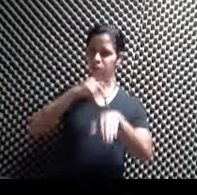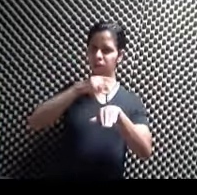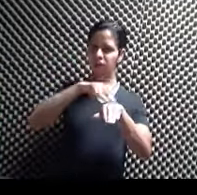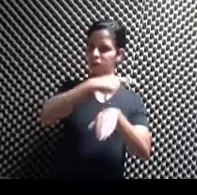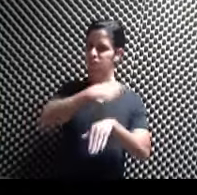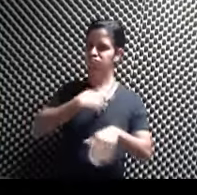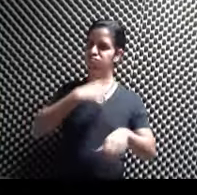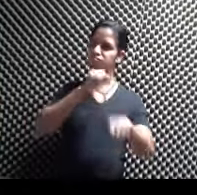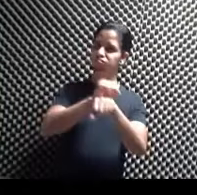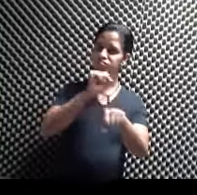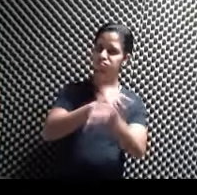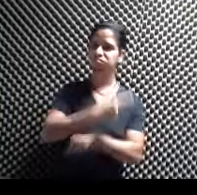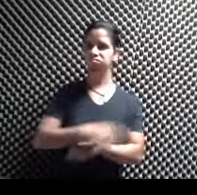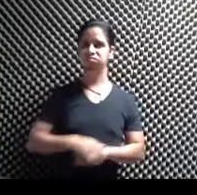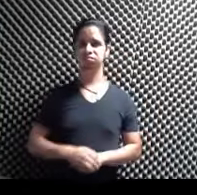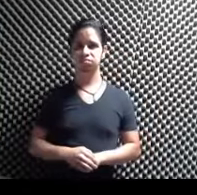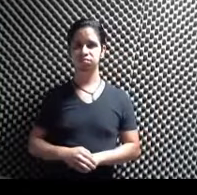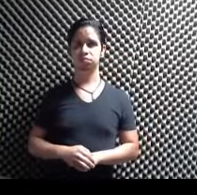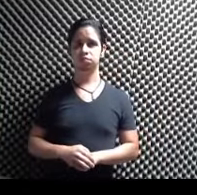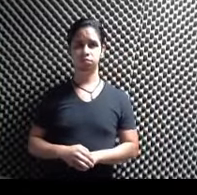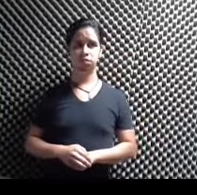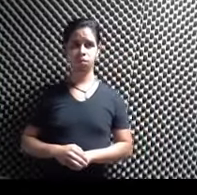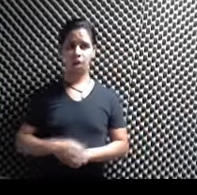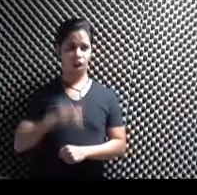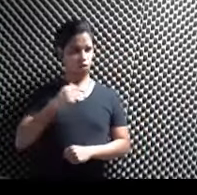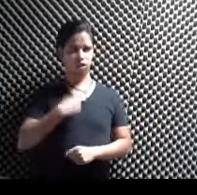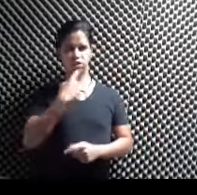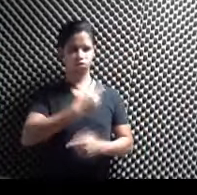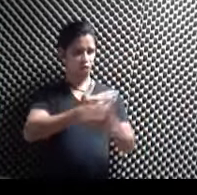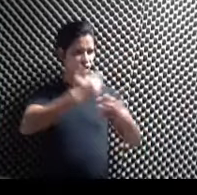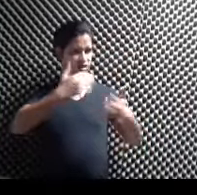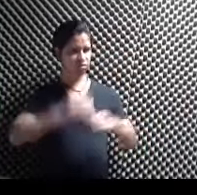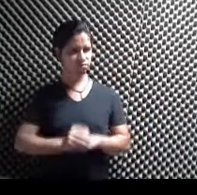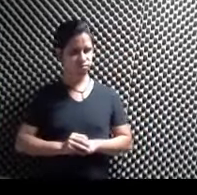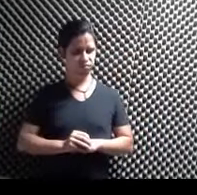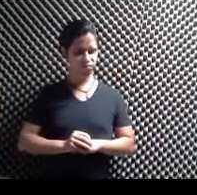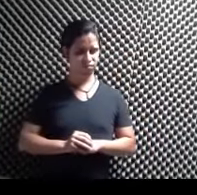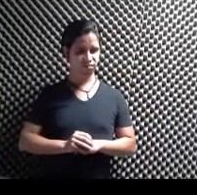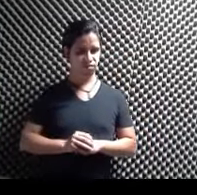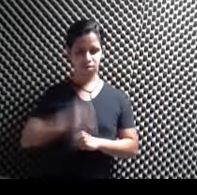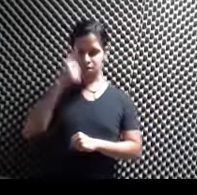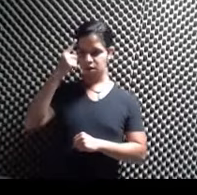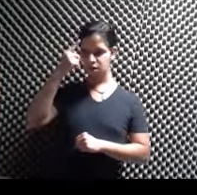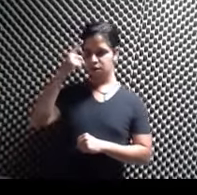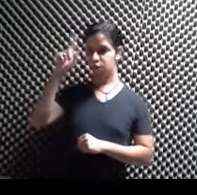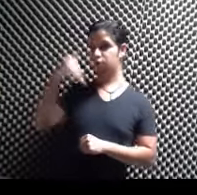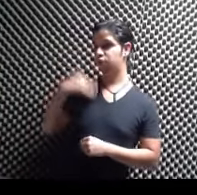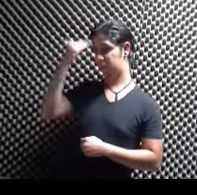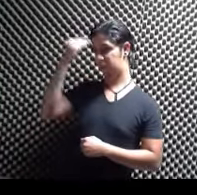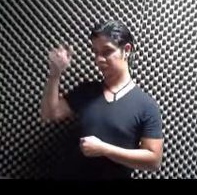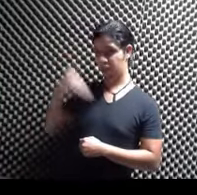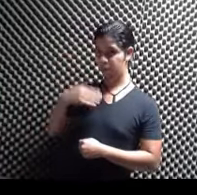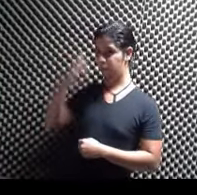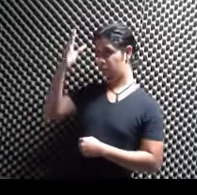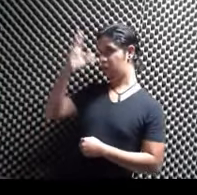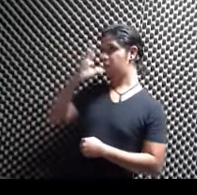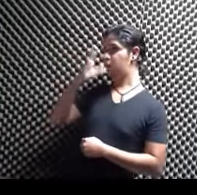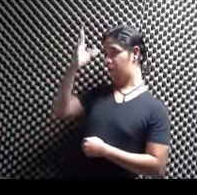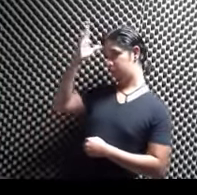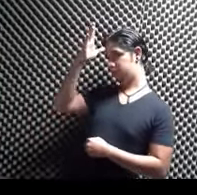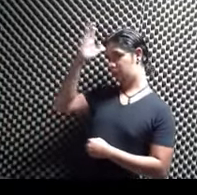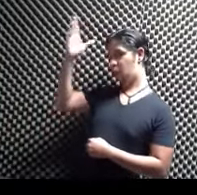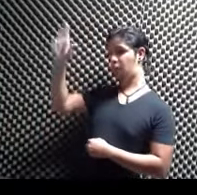maneras que lo podías poner, esa no. Ay, que no te lo habían dicho. No lo habían dicho, pero tú sabes que mi abuelo era brujo.